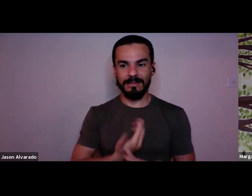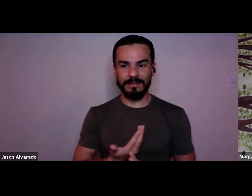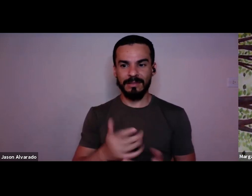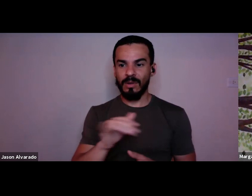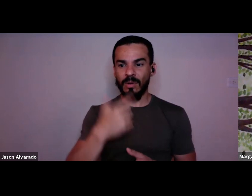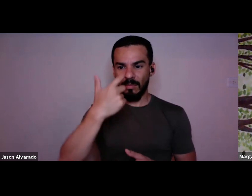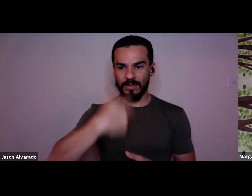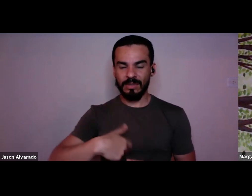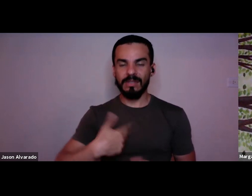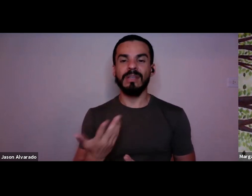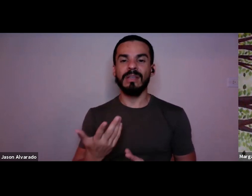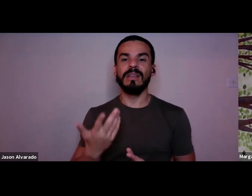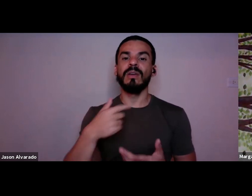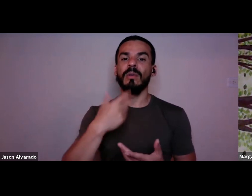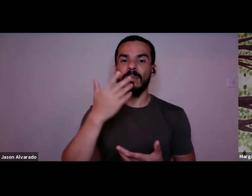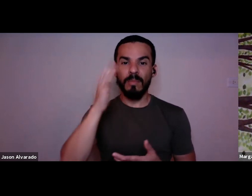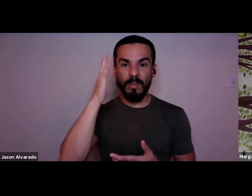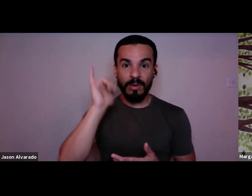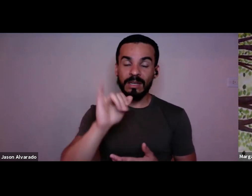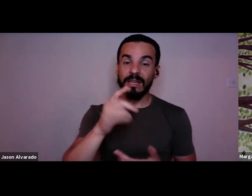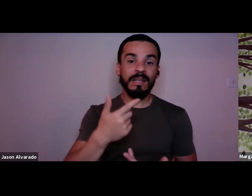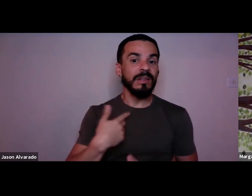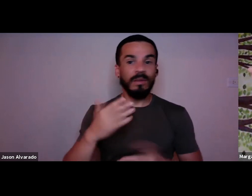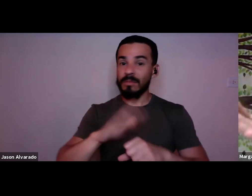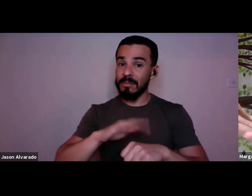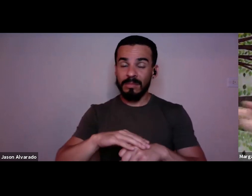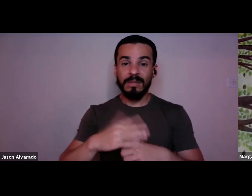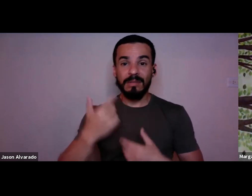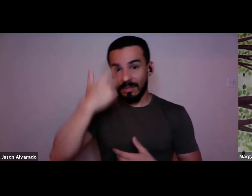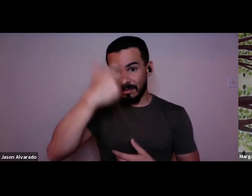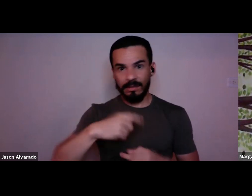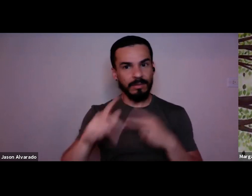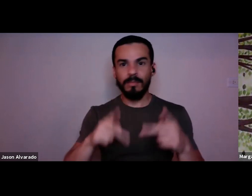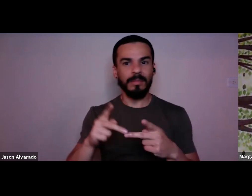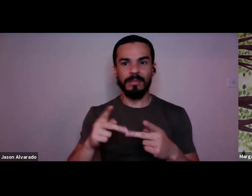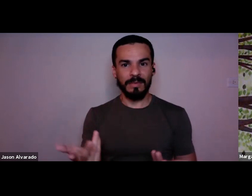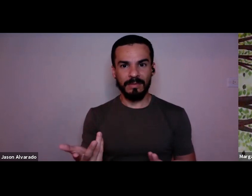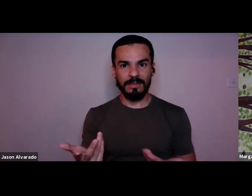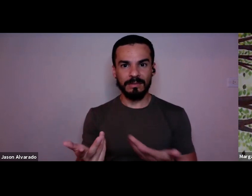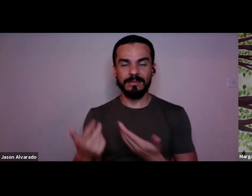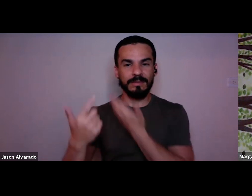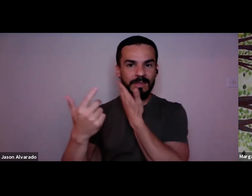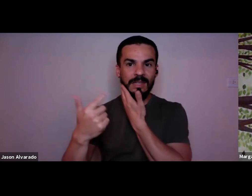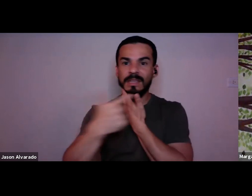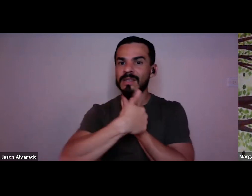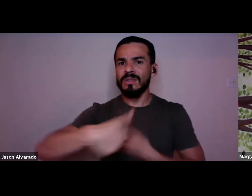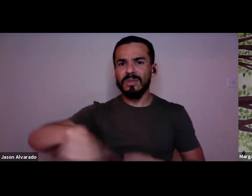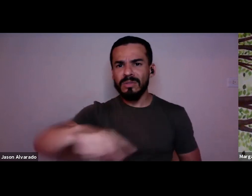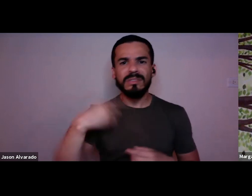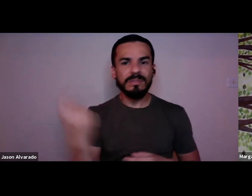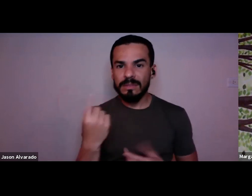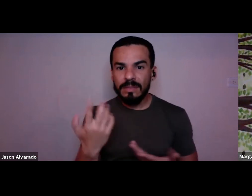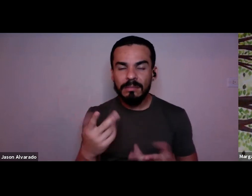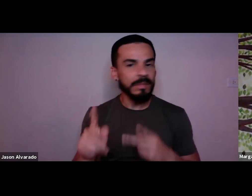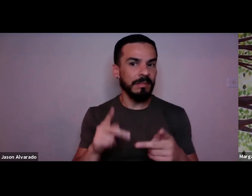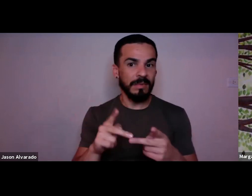sos y como eres porque no nos permitimos ser imperfectos y somos imperfectos y